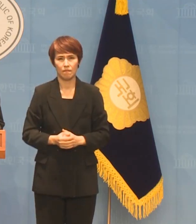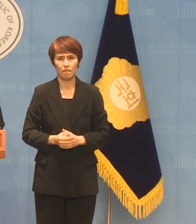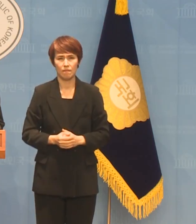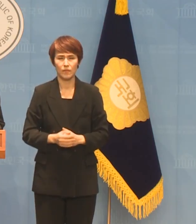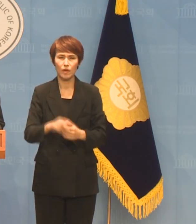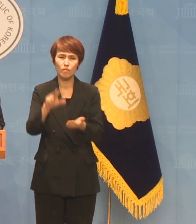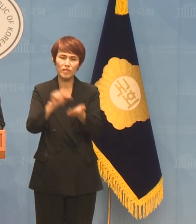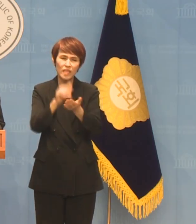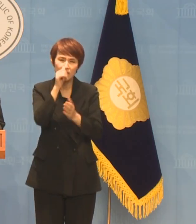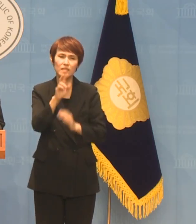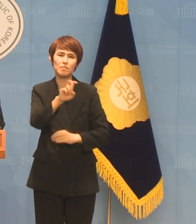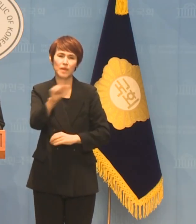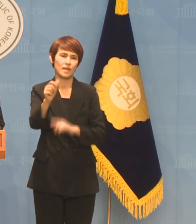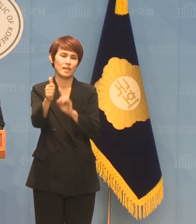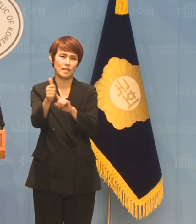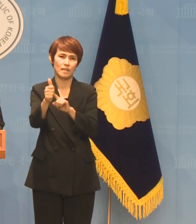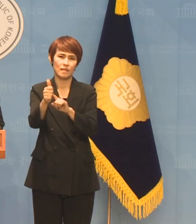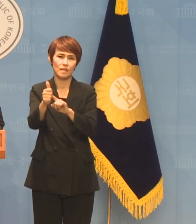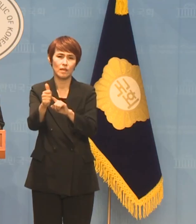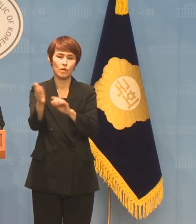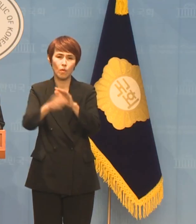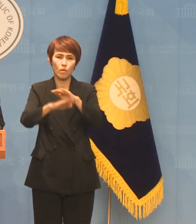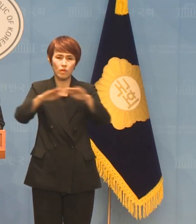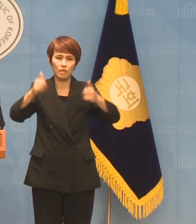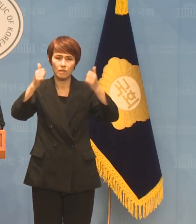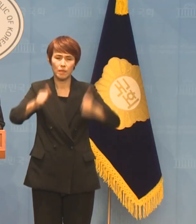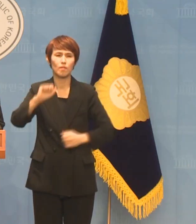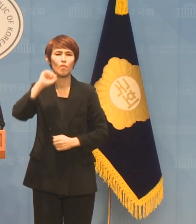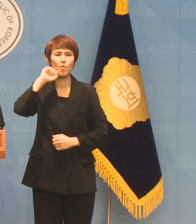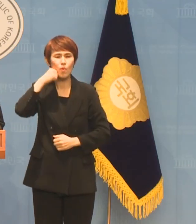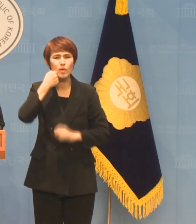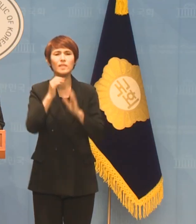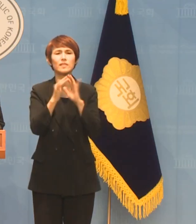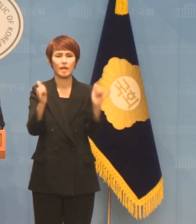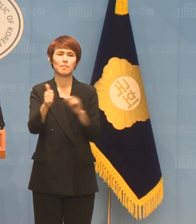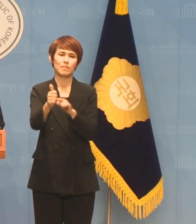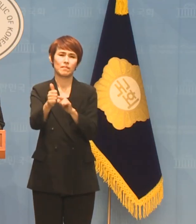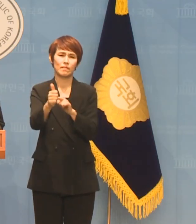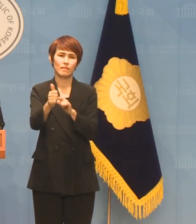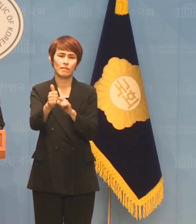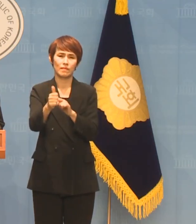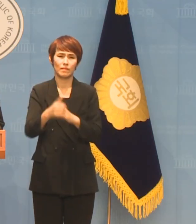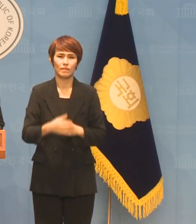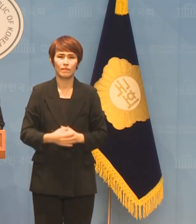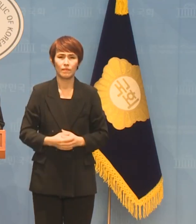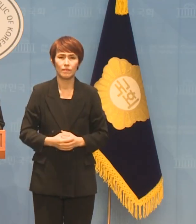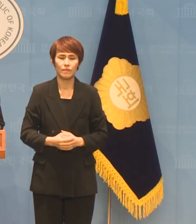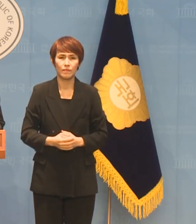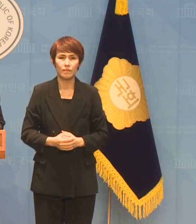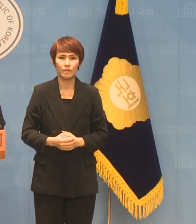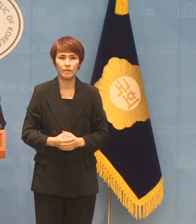등으로 공정심판이 난망한 자질 문제까지 논란을 빚고 있습니다.